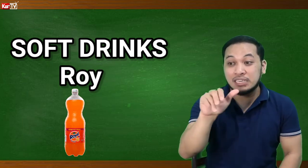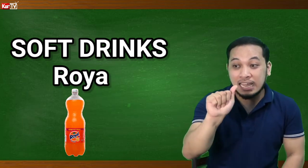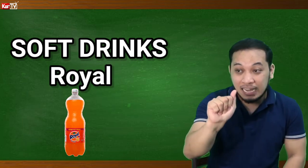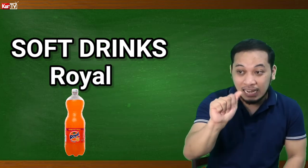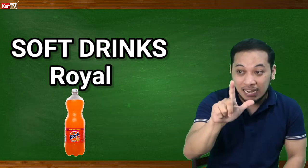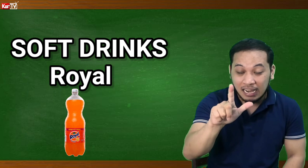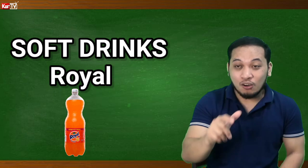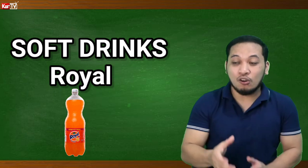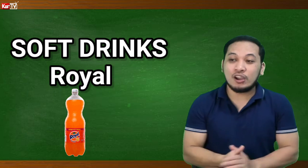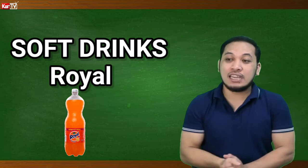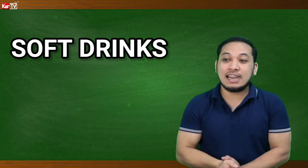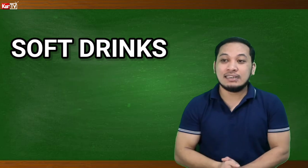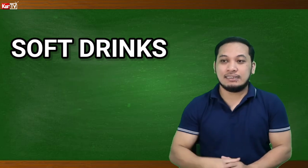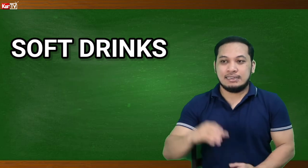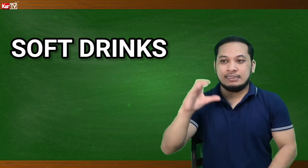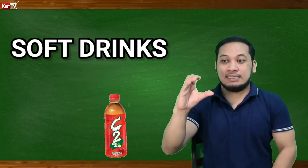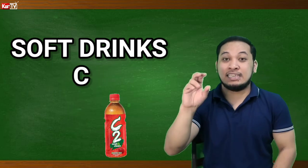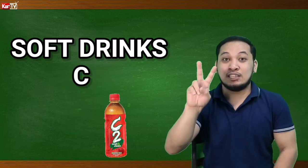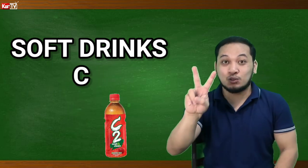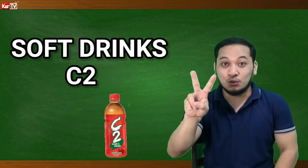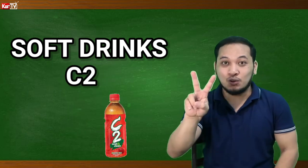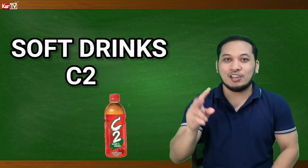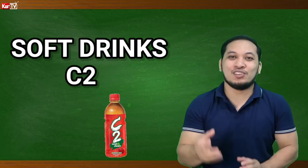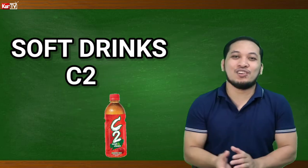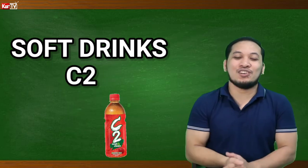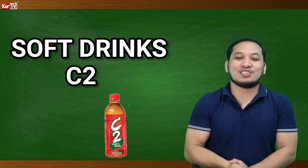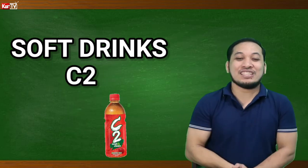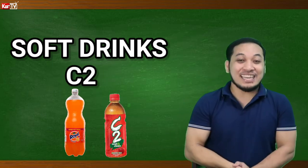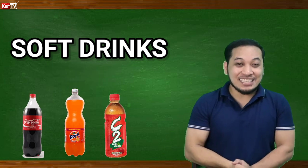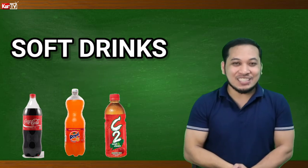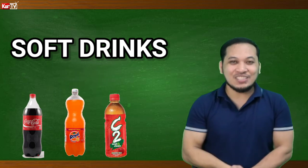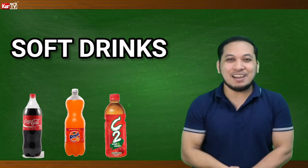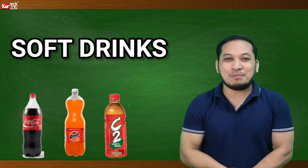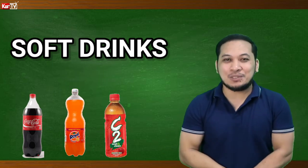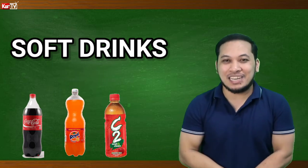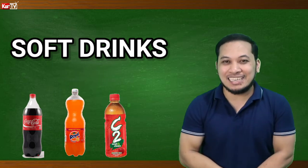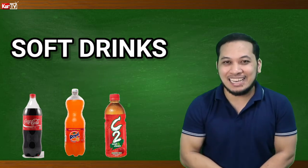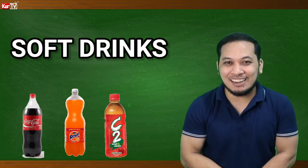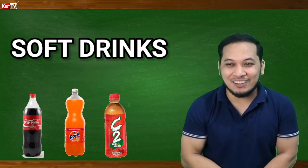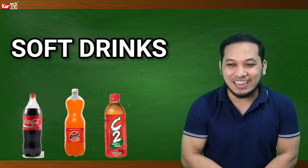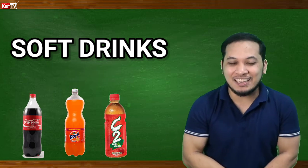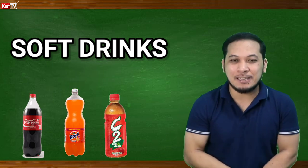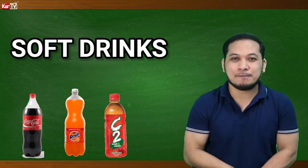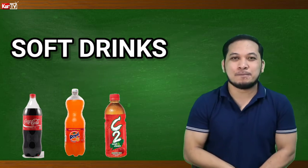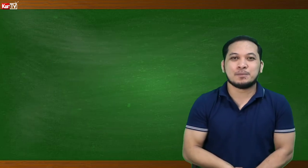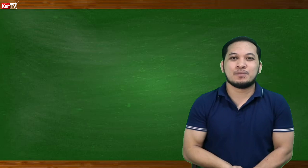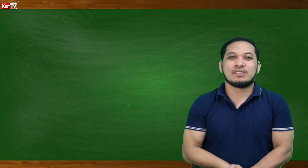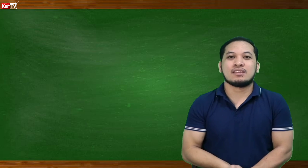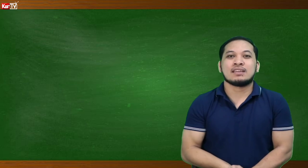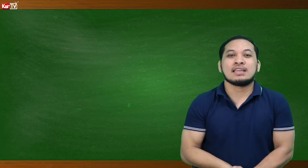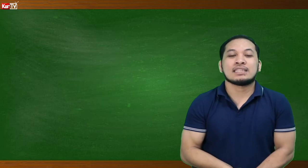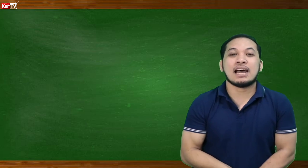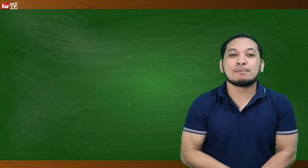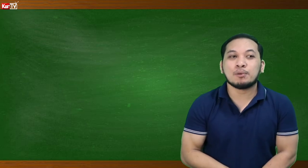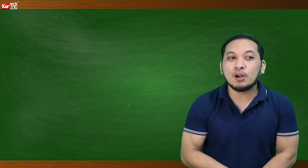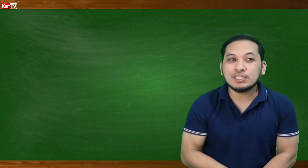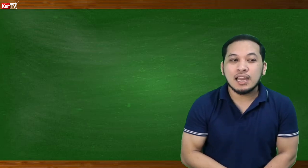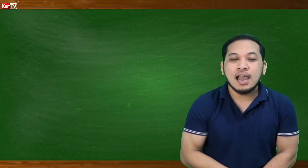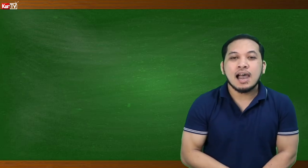Royal, o kaya C2. Ayun. So, isenyas nyo na lang po sa kanila, okay? Tapos,